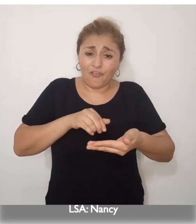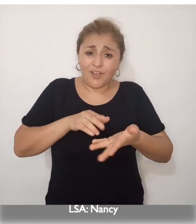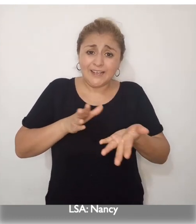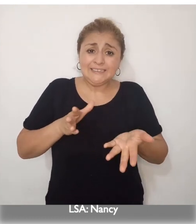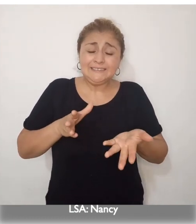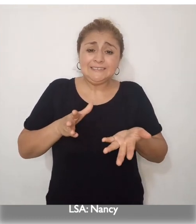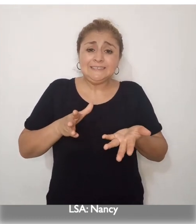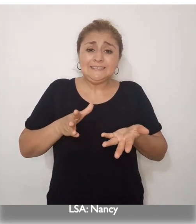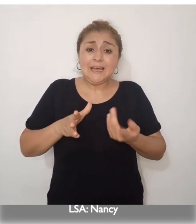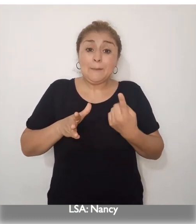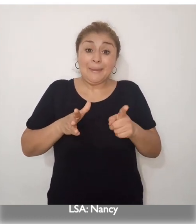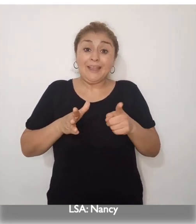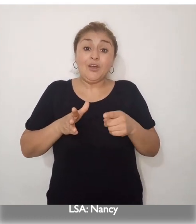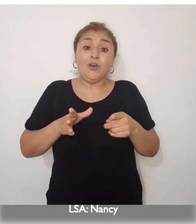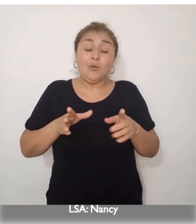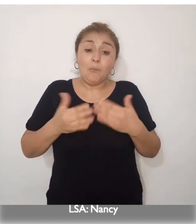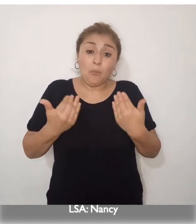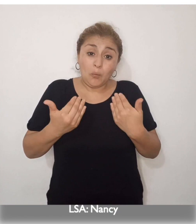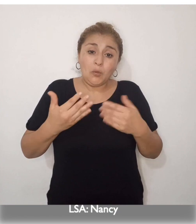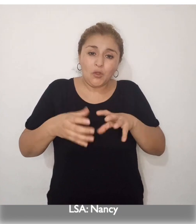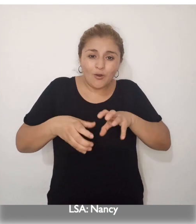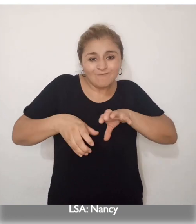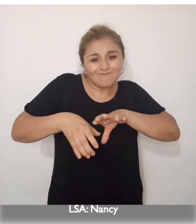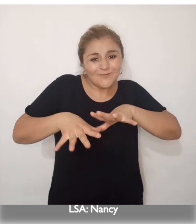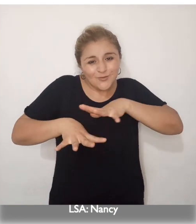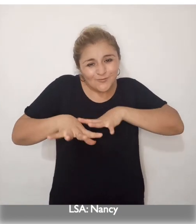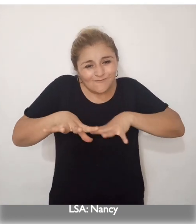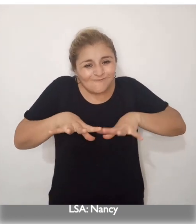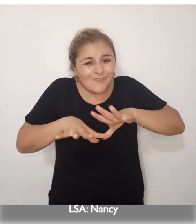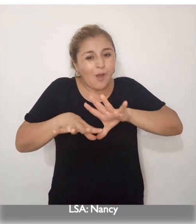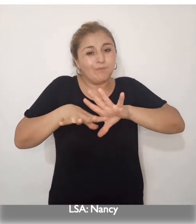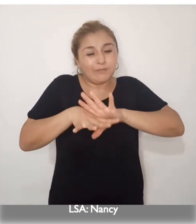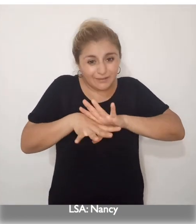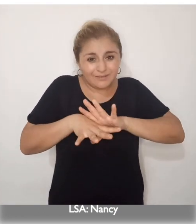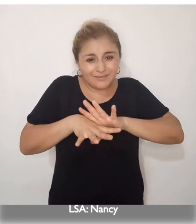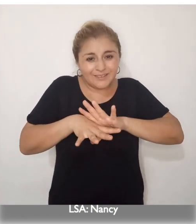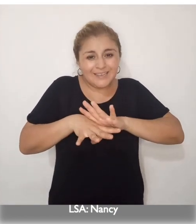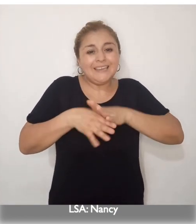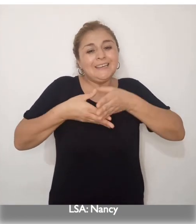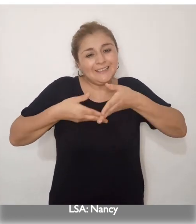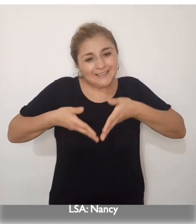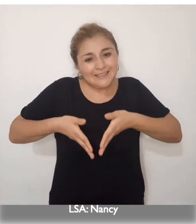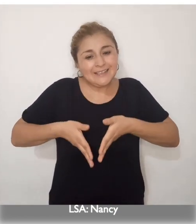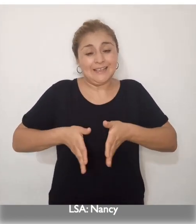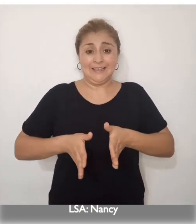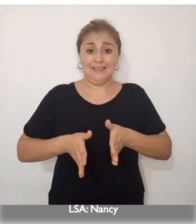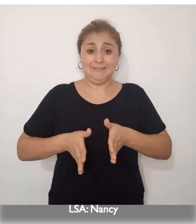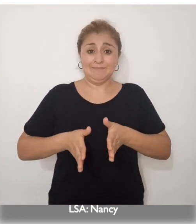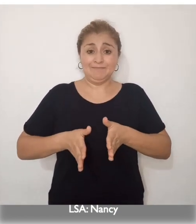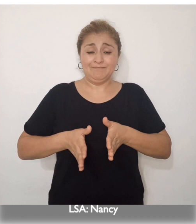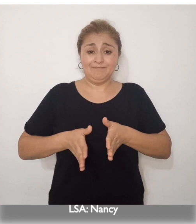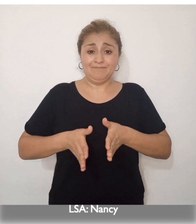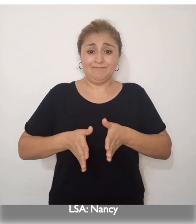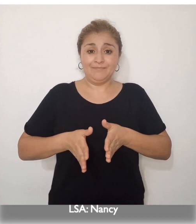sin embargo pudo acomodarme para el nacimiento luego del alumbramiento